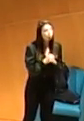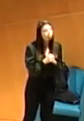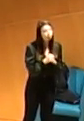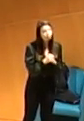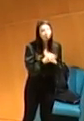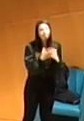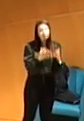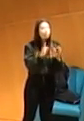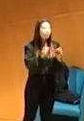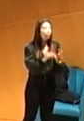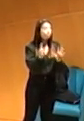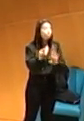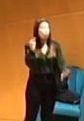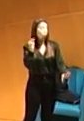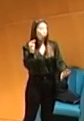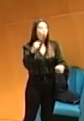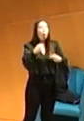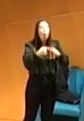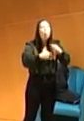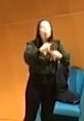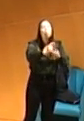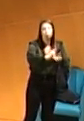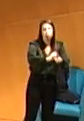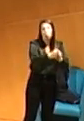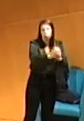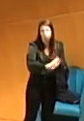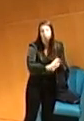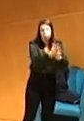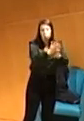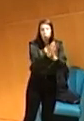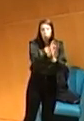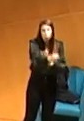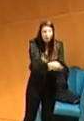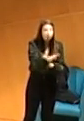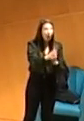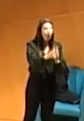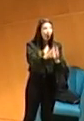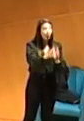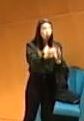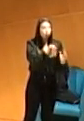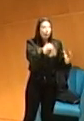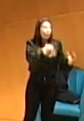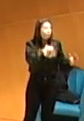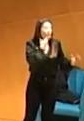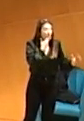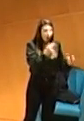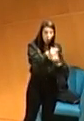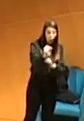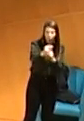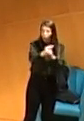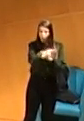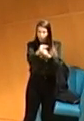le regard, il est en train de changer peut-être, mais c'est jamais gagné un regard. C'est jamais